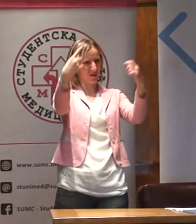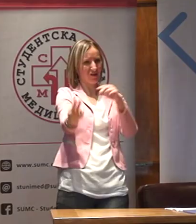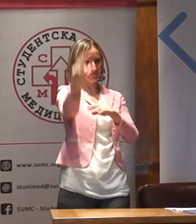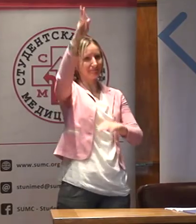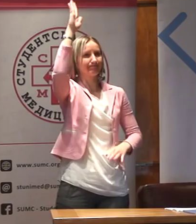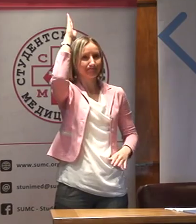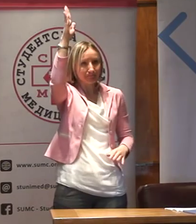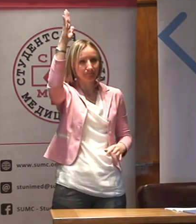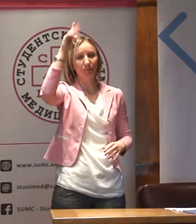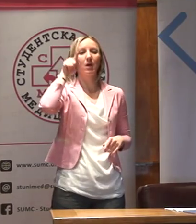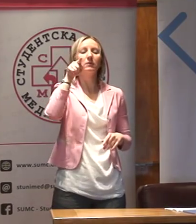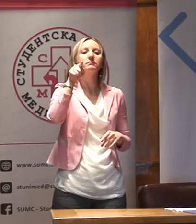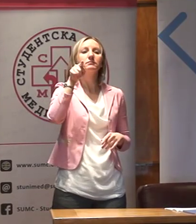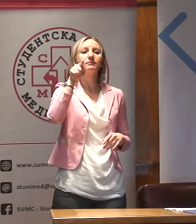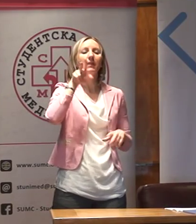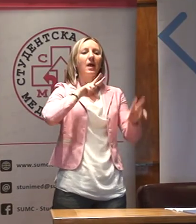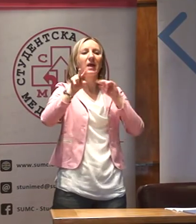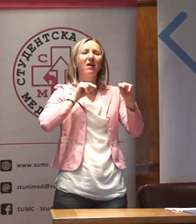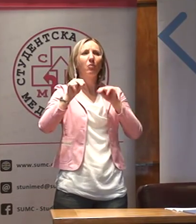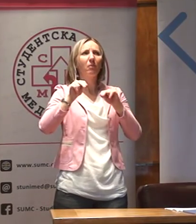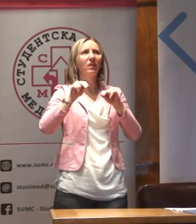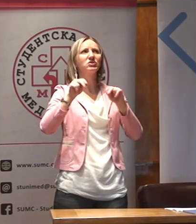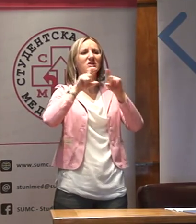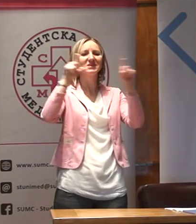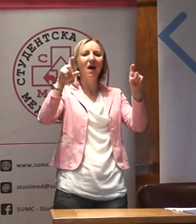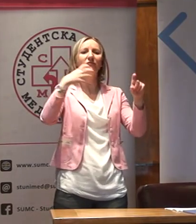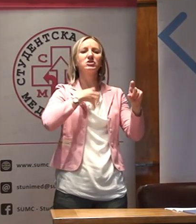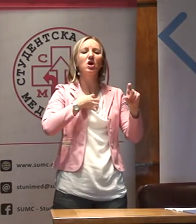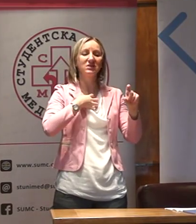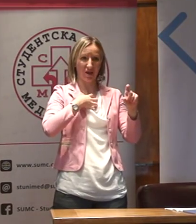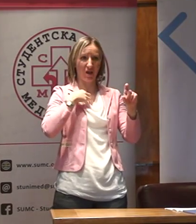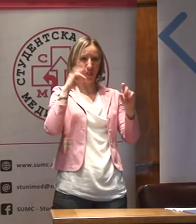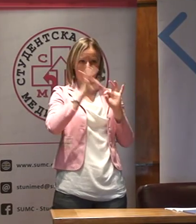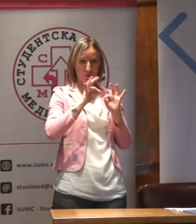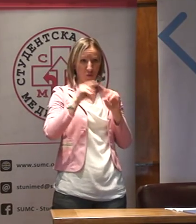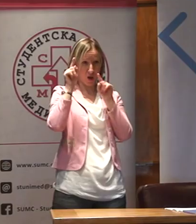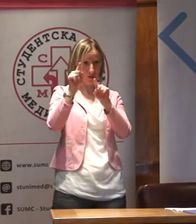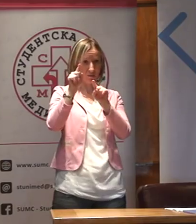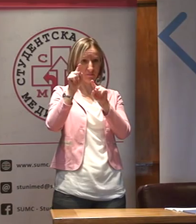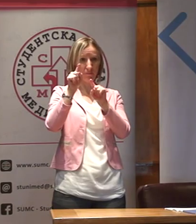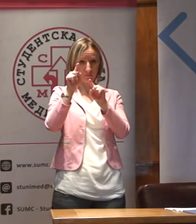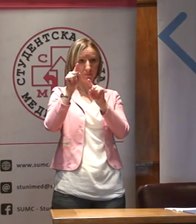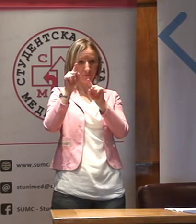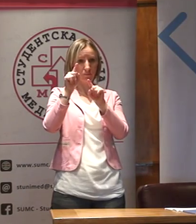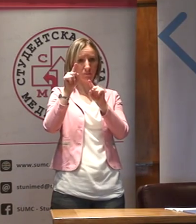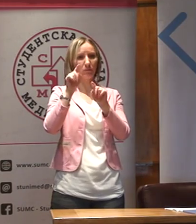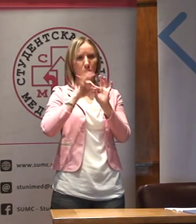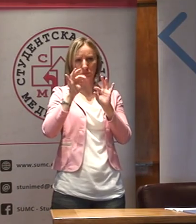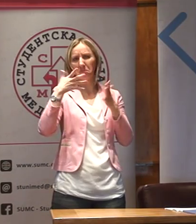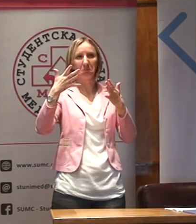Nakon te moje prezentacije ustala je jedna gospođa iz publike. Ona je bila iz Republičkog zavoda za socijalnu